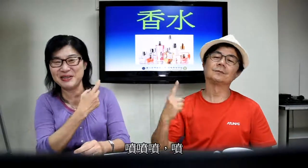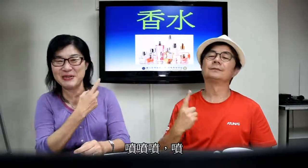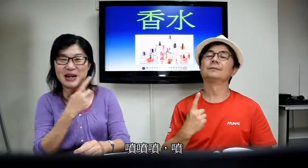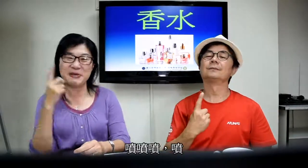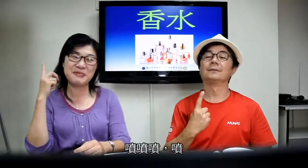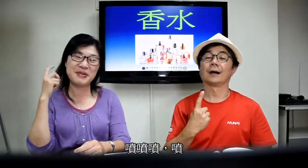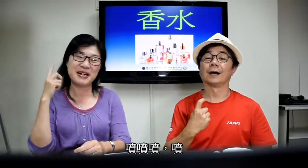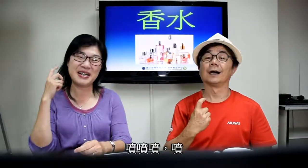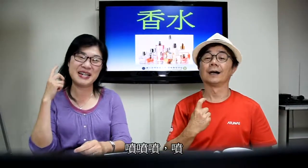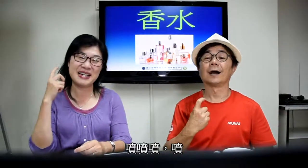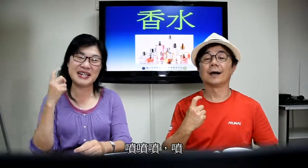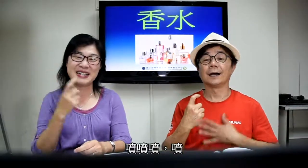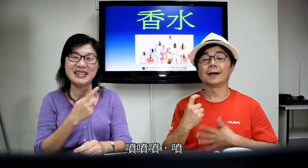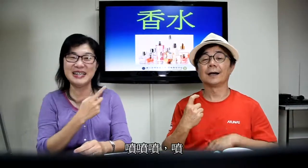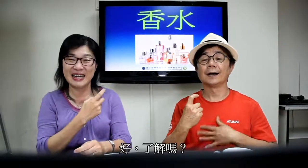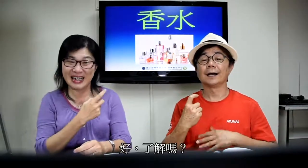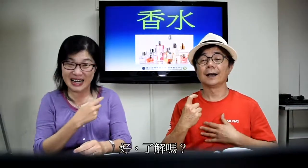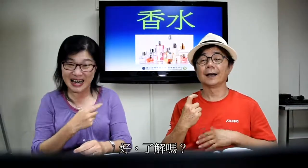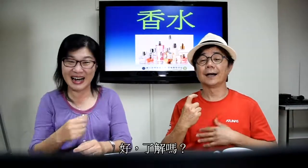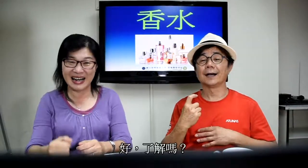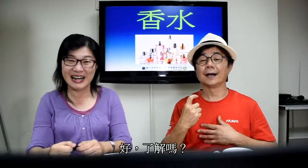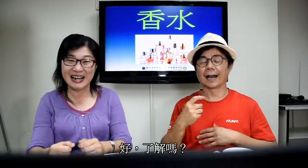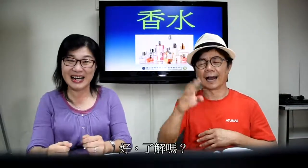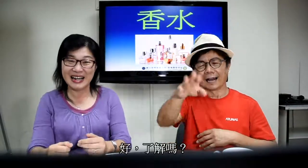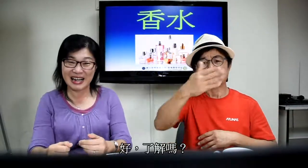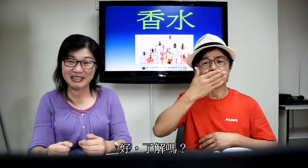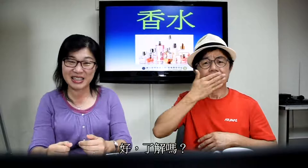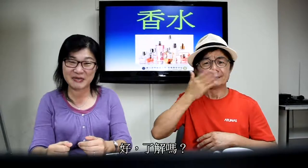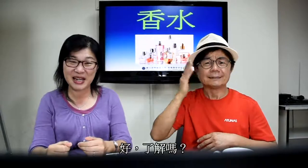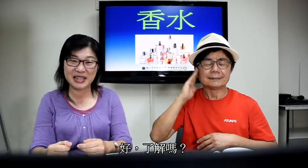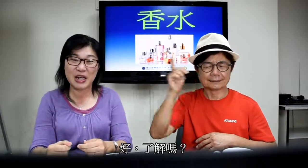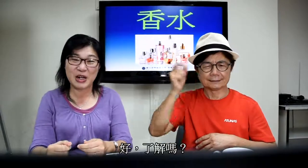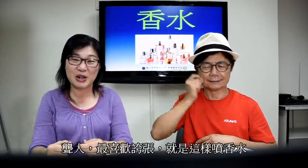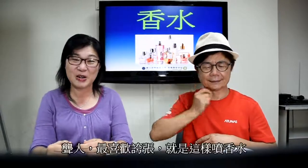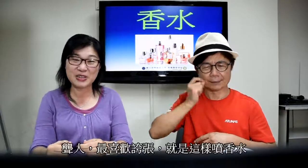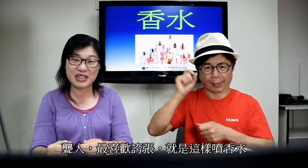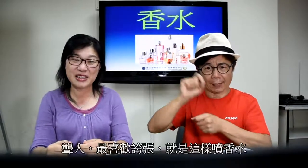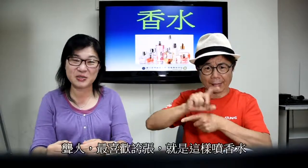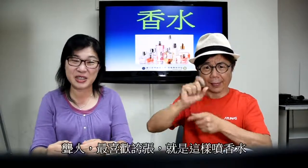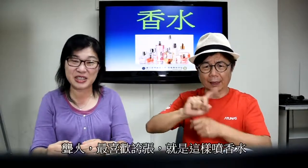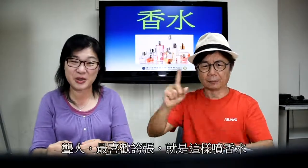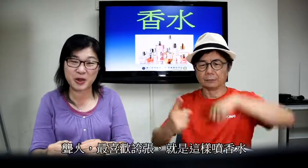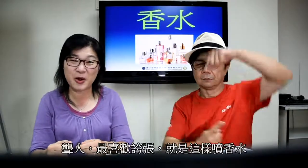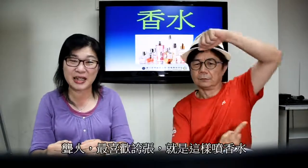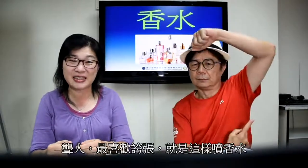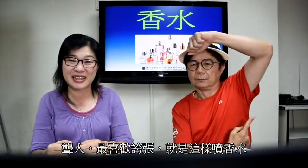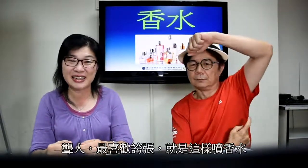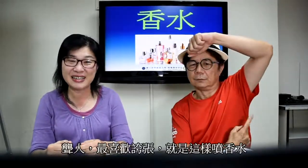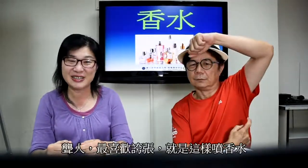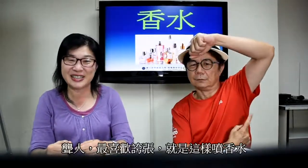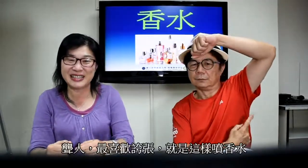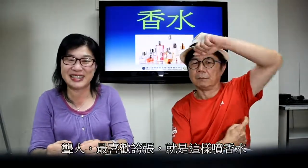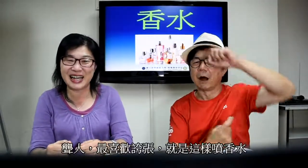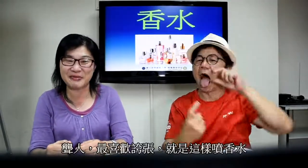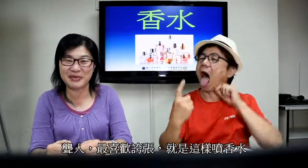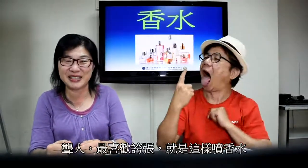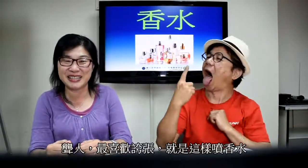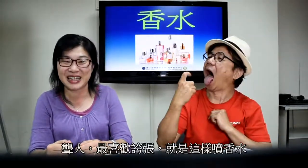好喷，哦，了解吗？聋人哦最喜欢夸张，就是这样喷香